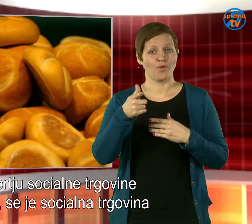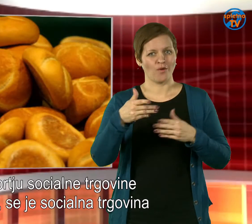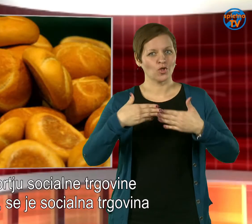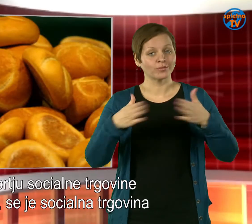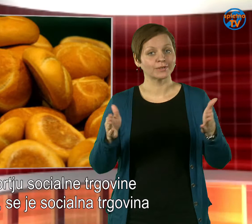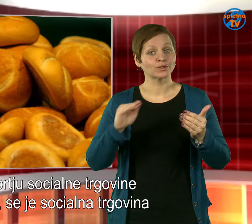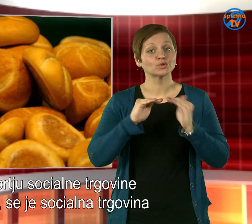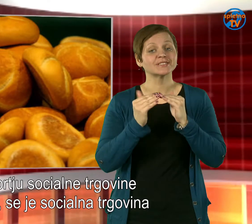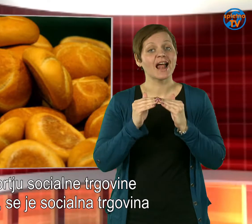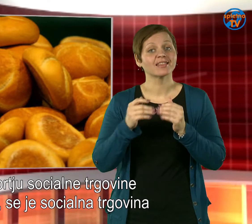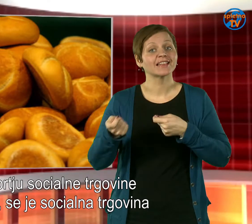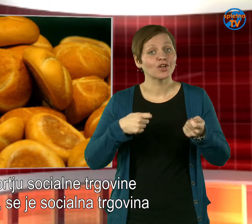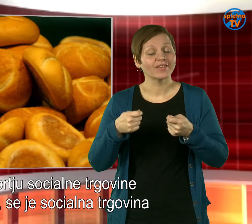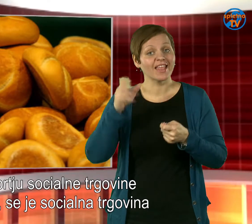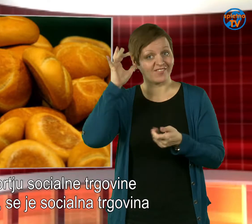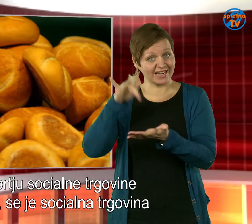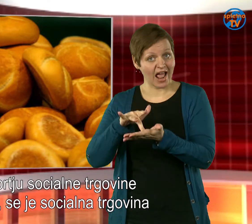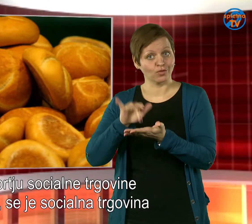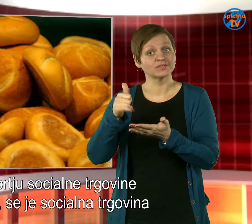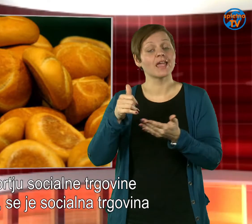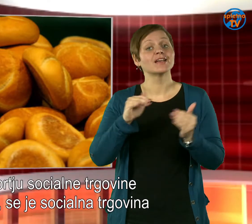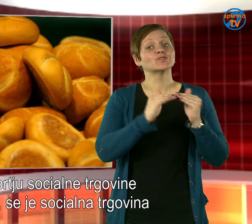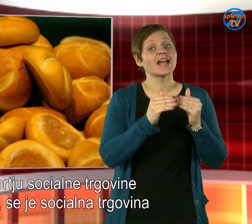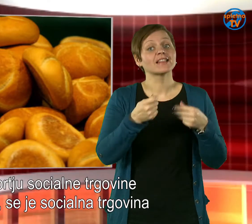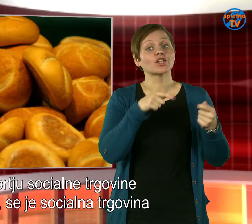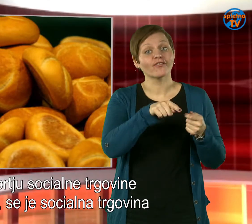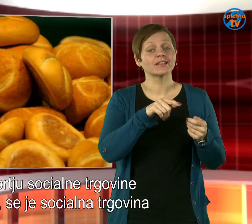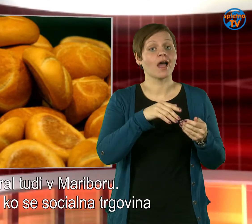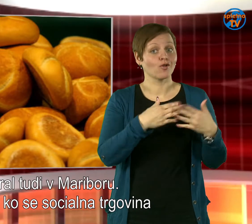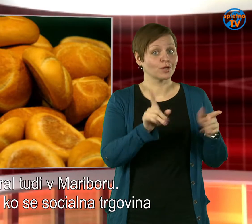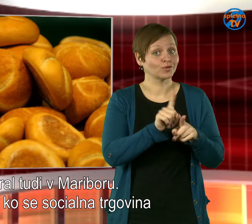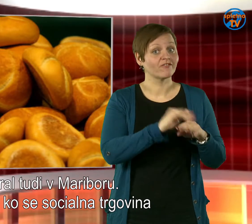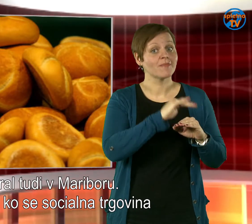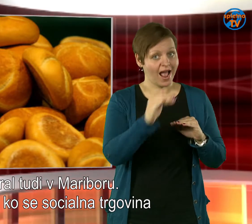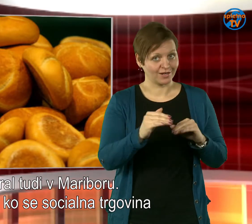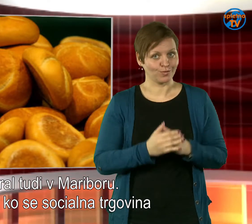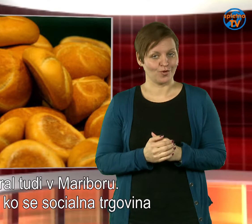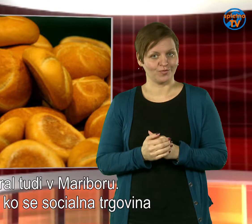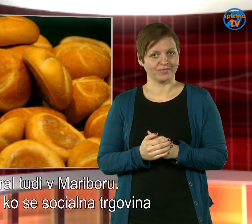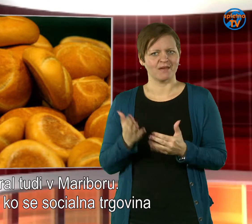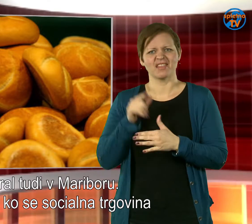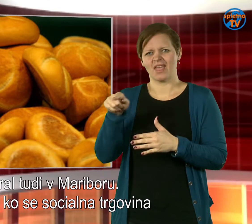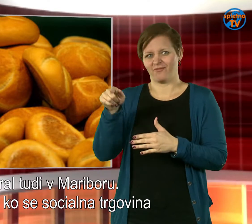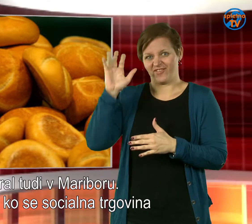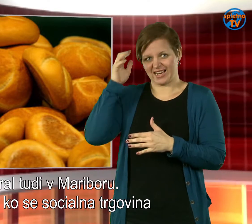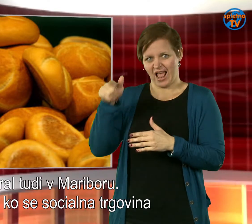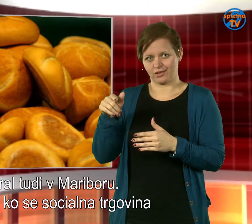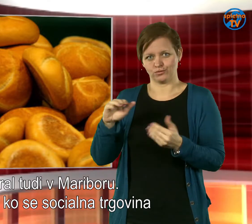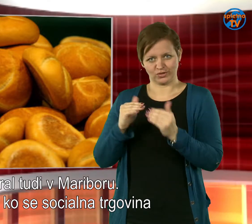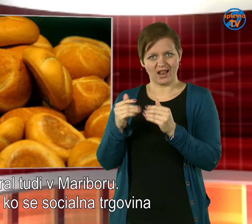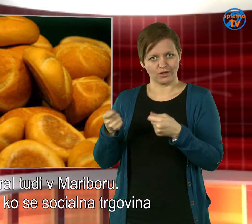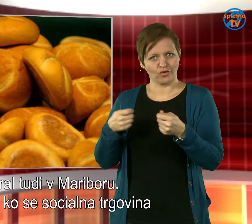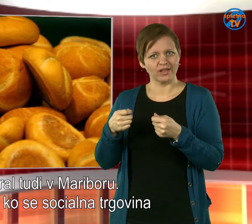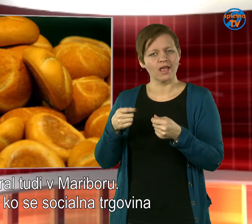Po odprtju socialne trgovine v Kranju se je socialna trgovina odprla tudi v Mariboru. Medtem, ko se